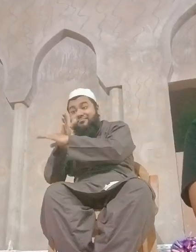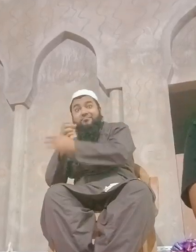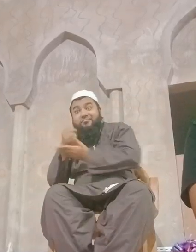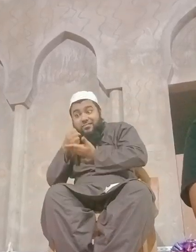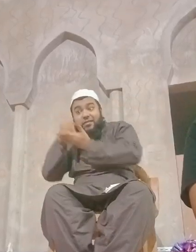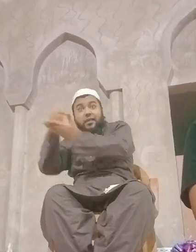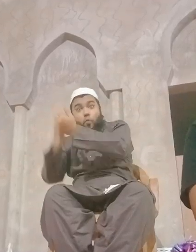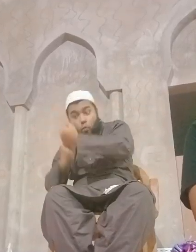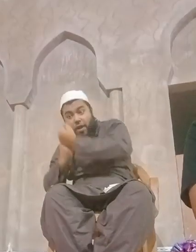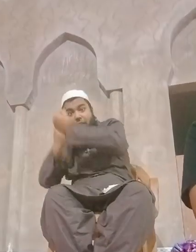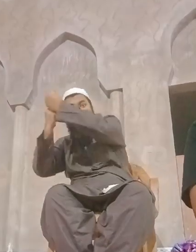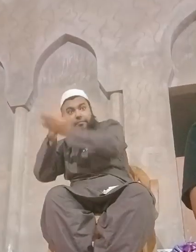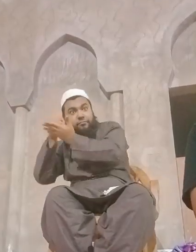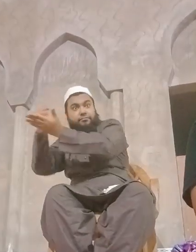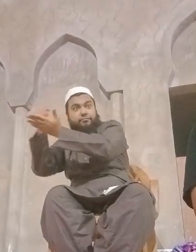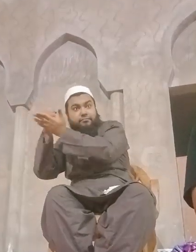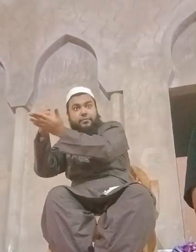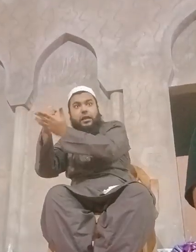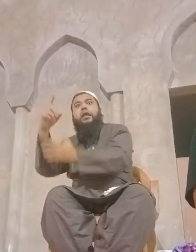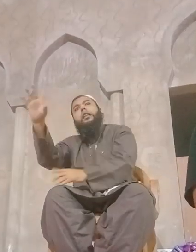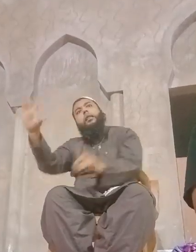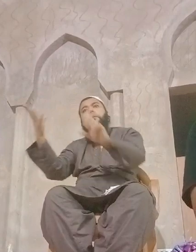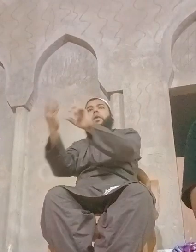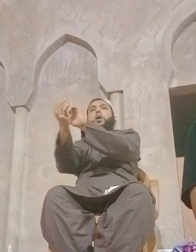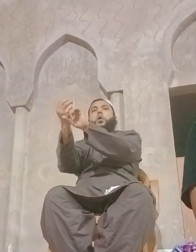কি কি এক নম্বরের ইমান দেখো, আজীব ইমান।